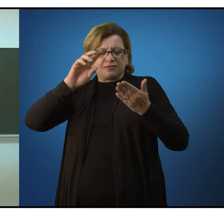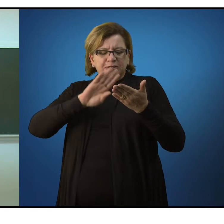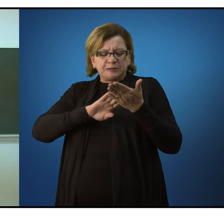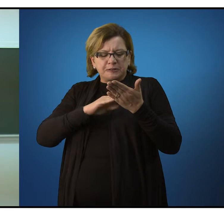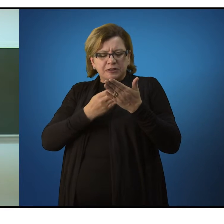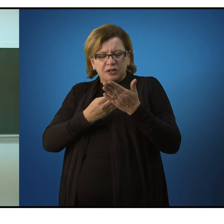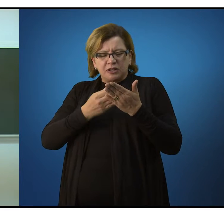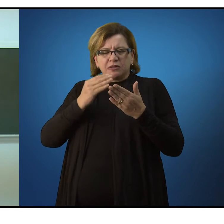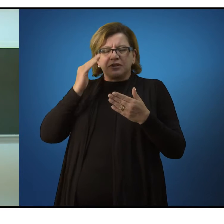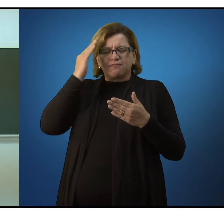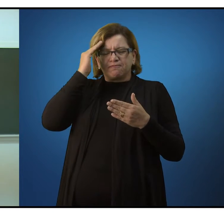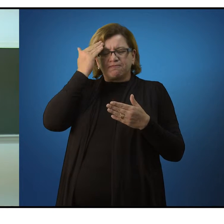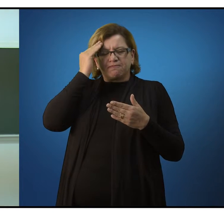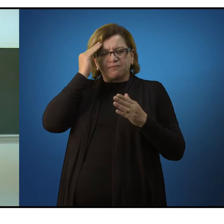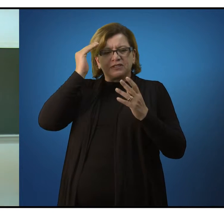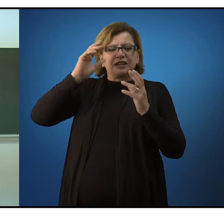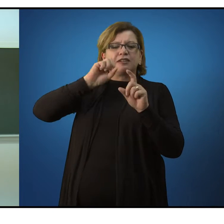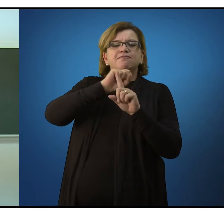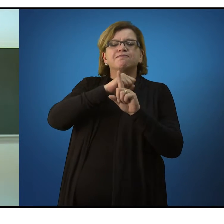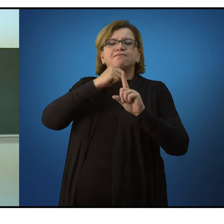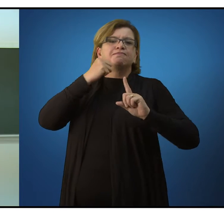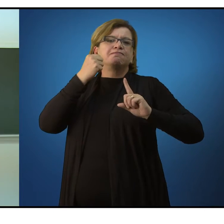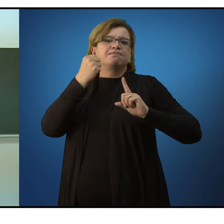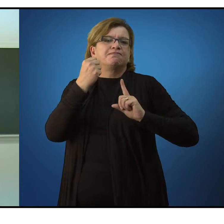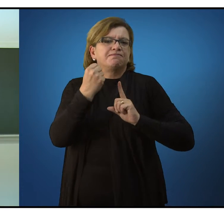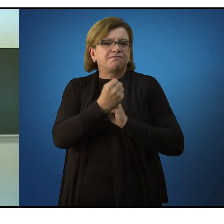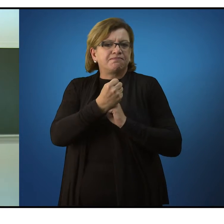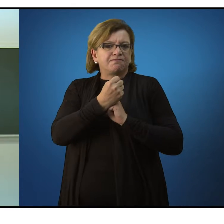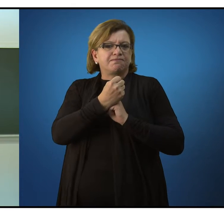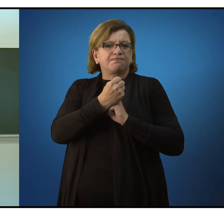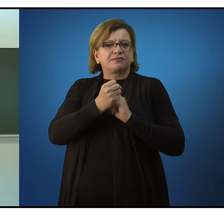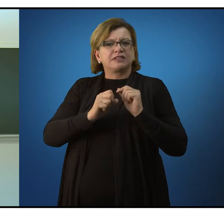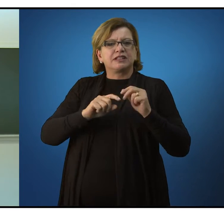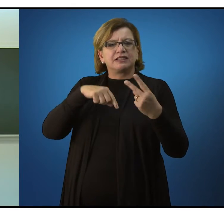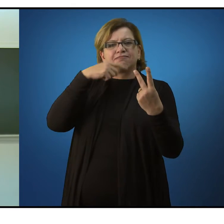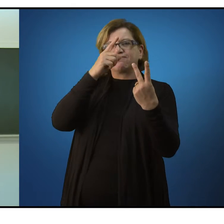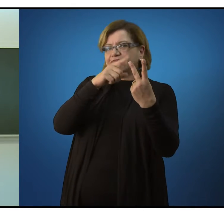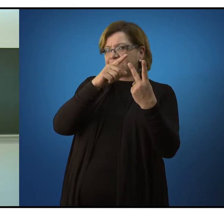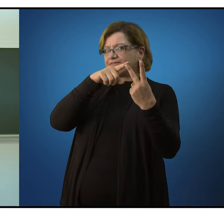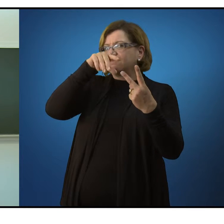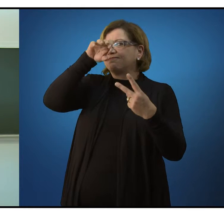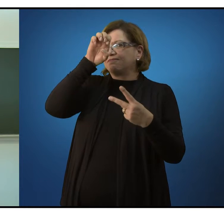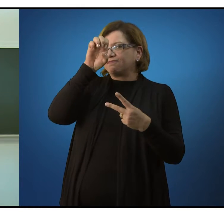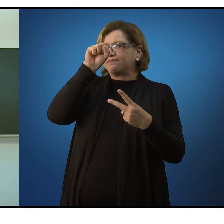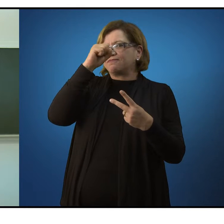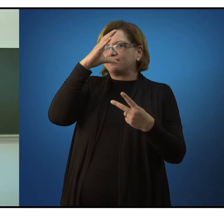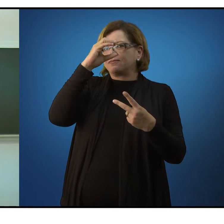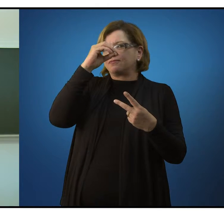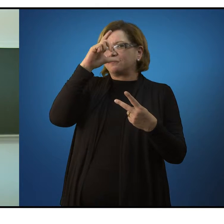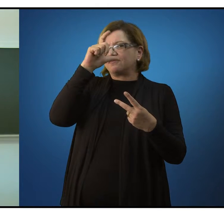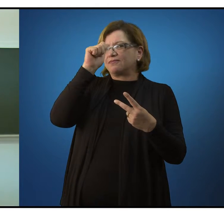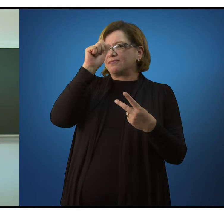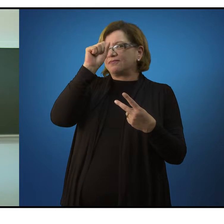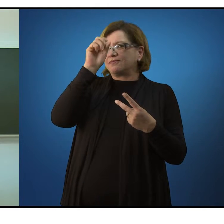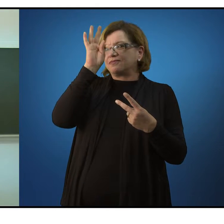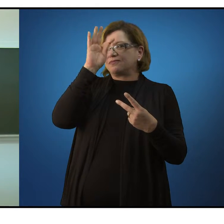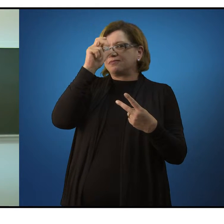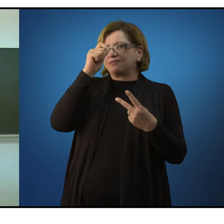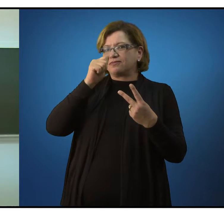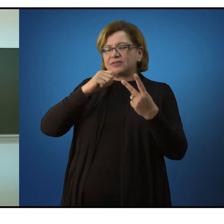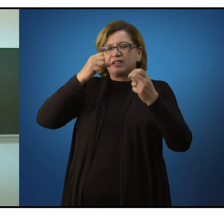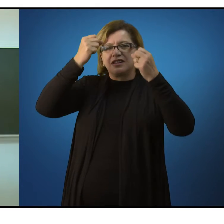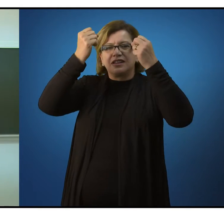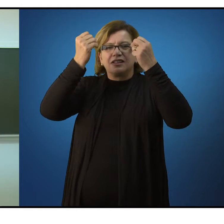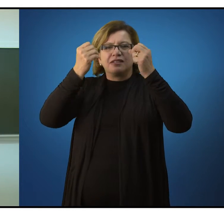de compreensão da sociedade nesse período histórico. A escolástica já determina aqui para o